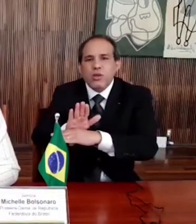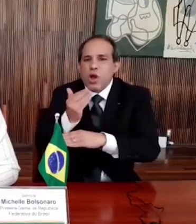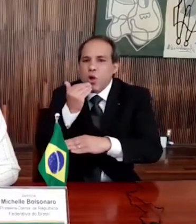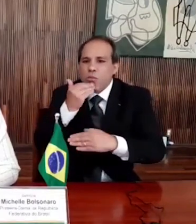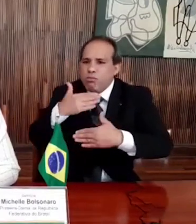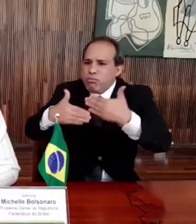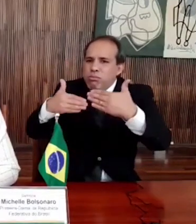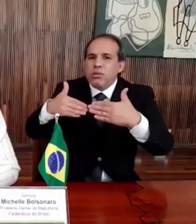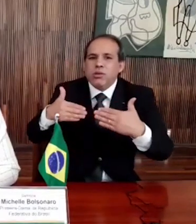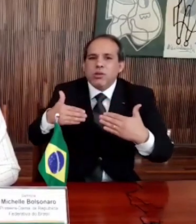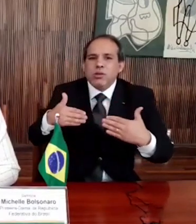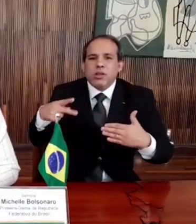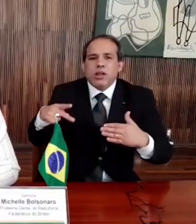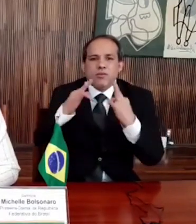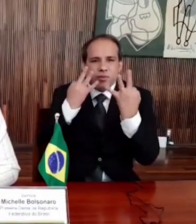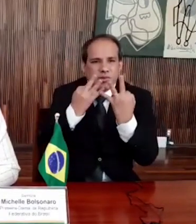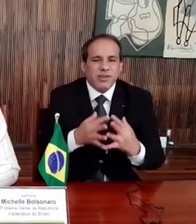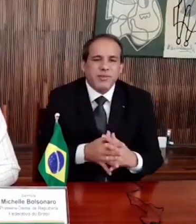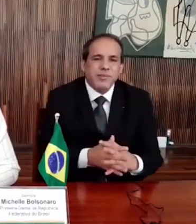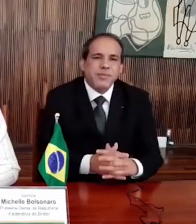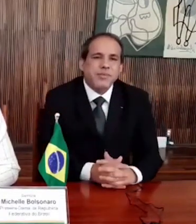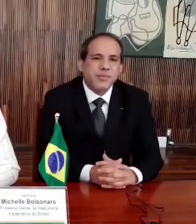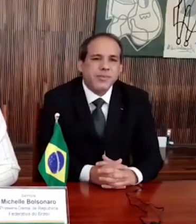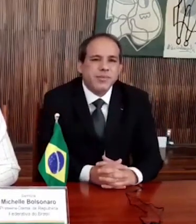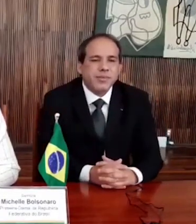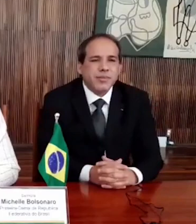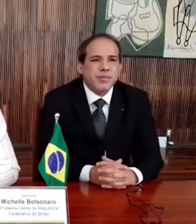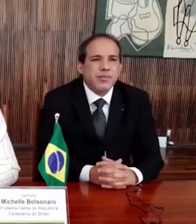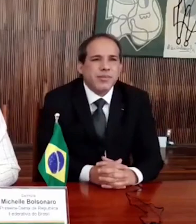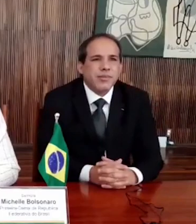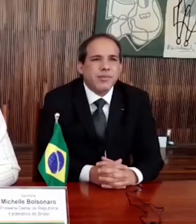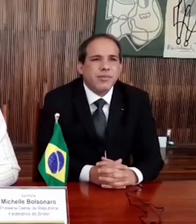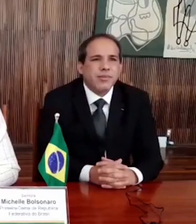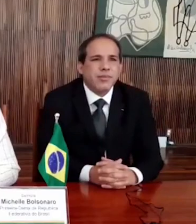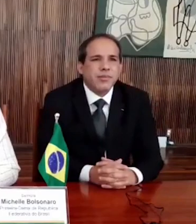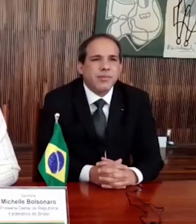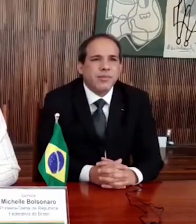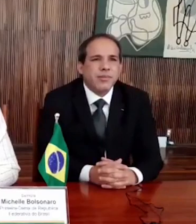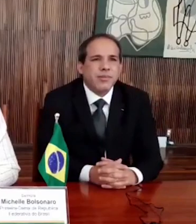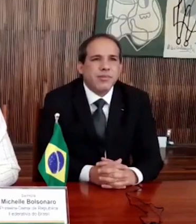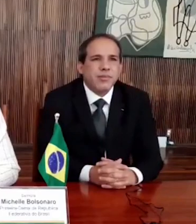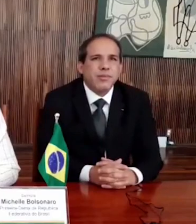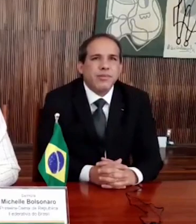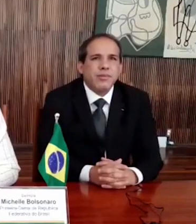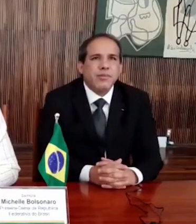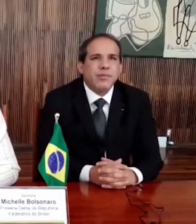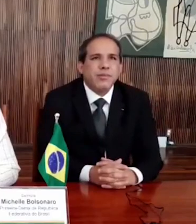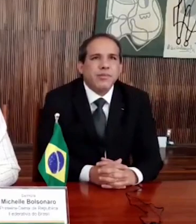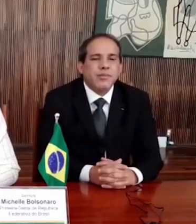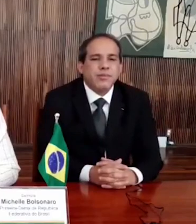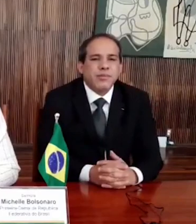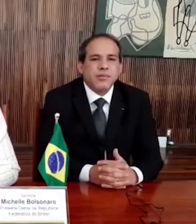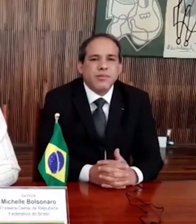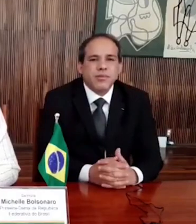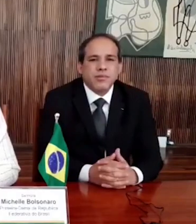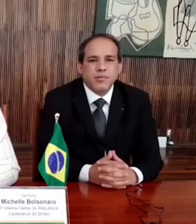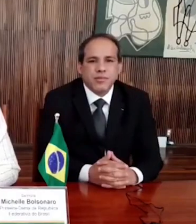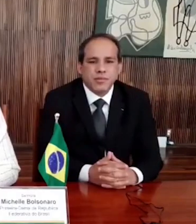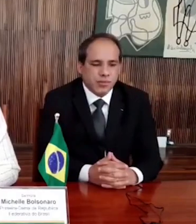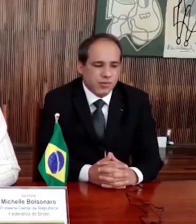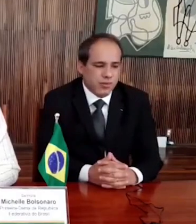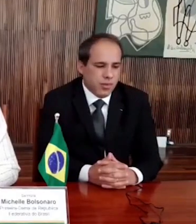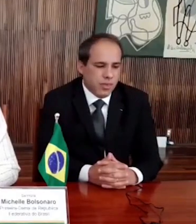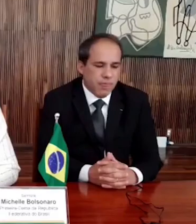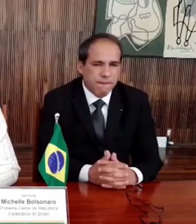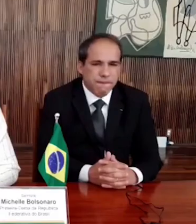sua família. Me gostaria de compartilhar com vocês a história de Diná Pagoyá Suruí, que